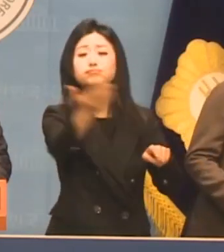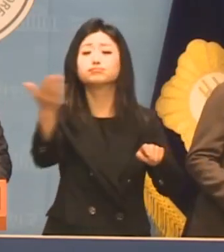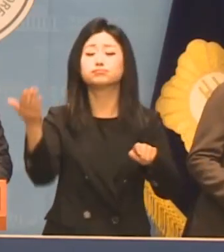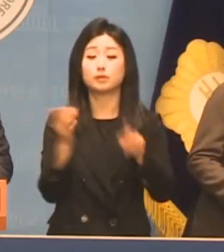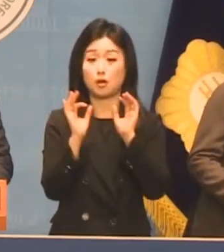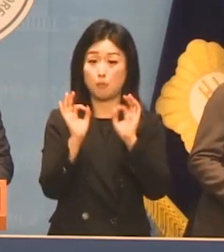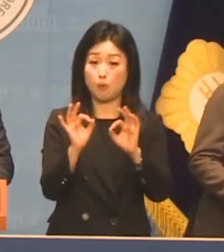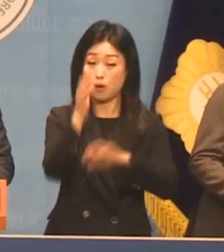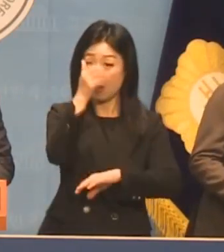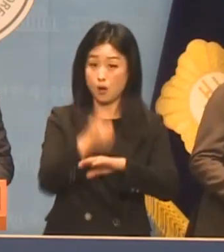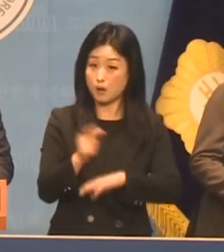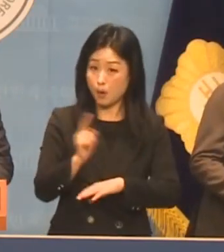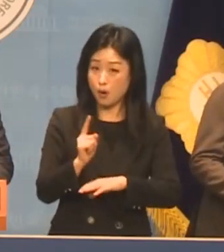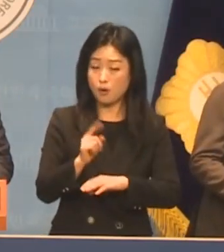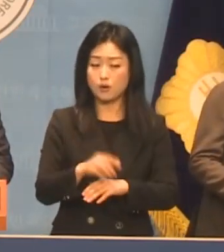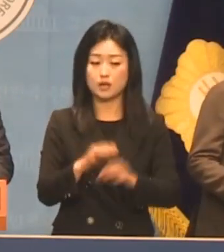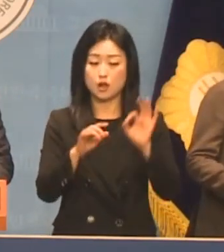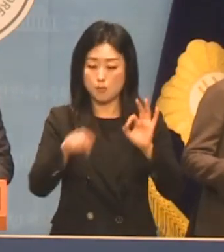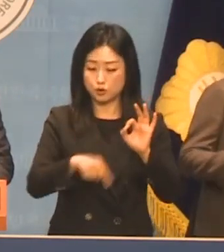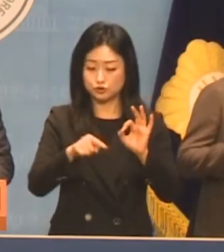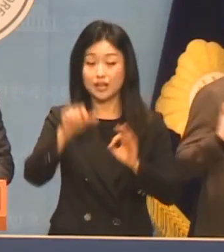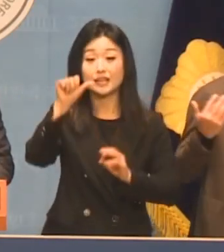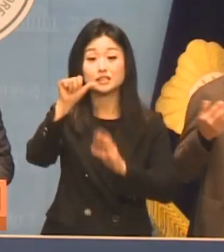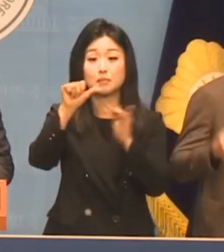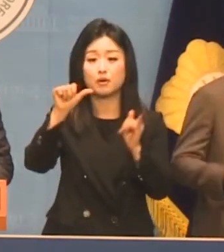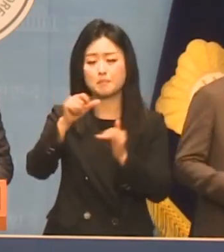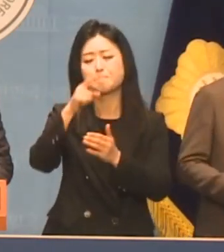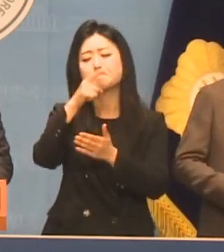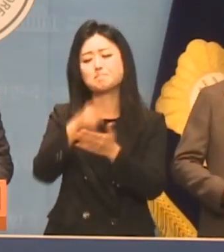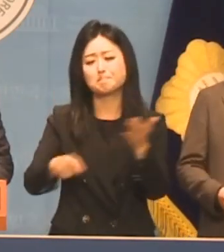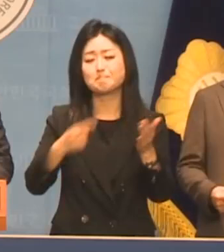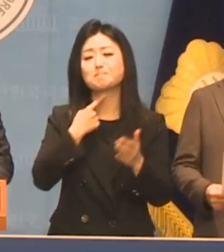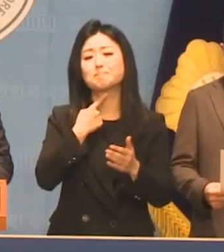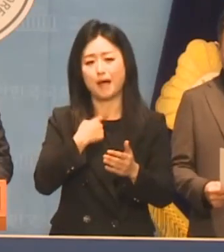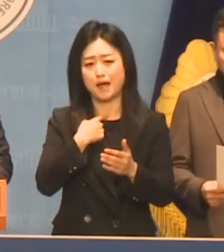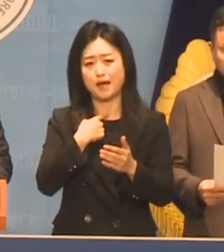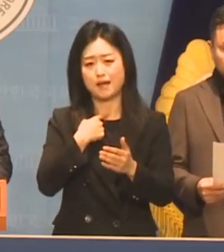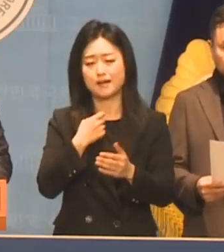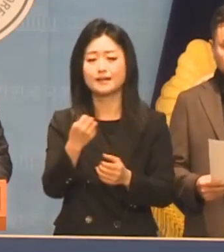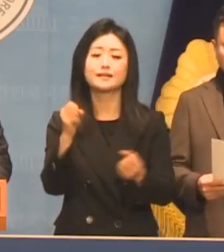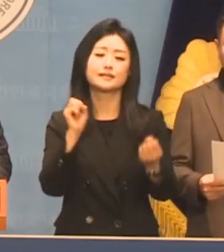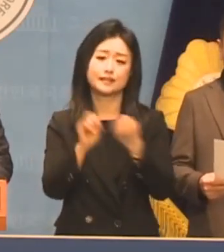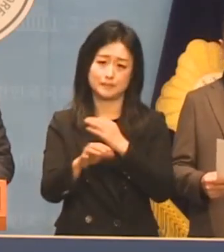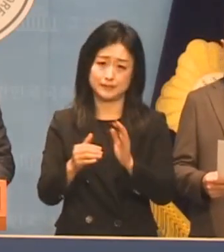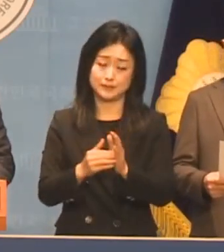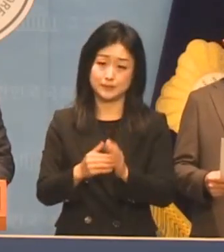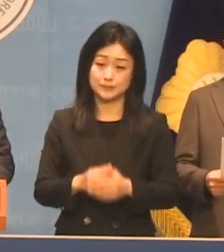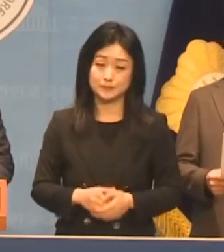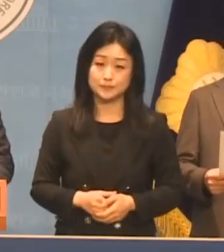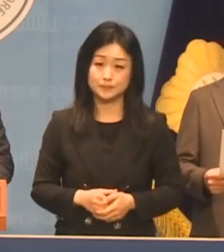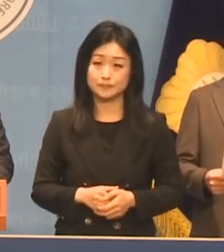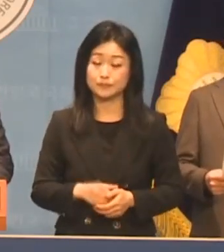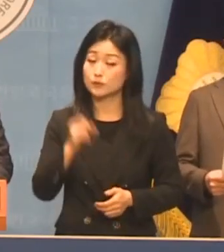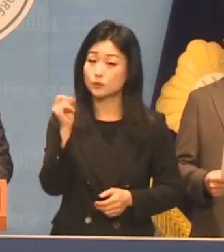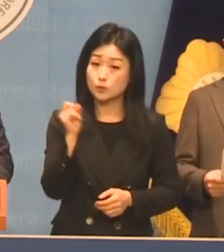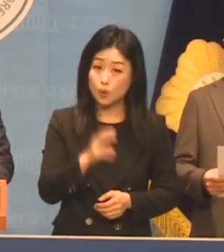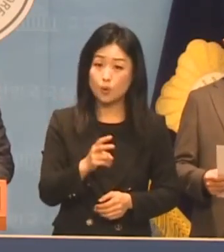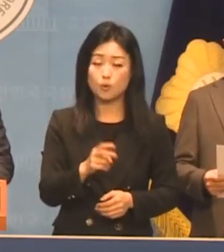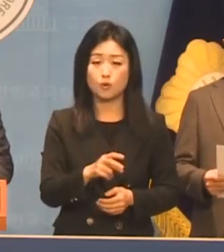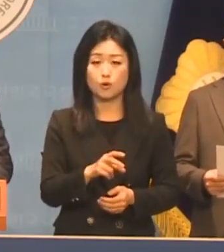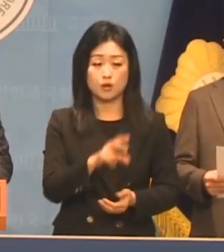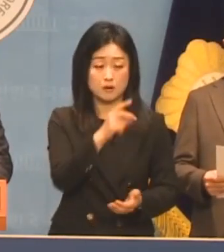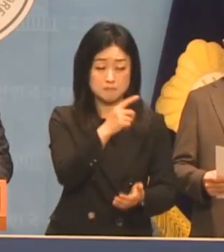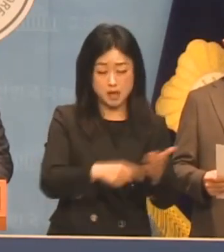현황 조사에서도 10명 중 5명이 피해를 본 것으로 나타났습니다. 더 큰 피해를